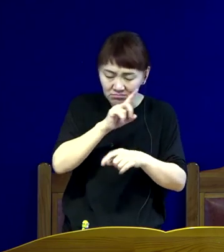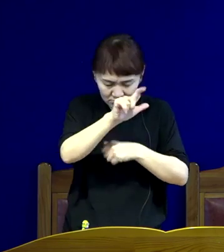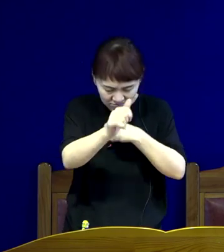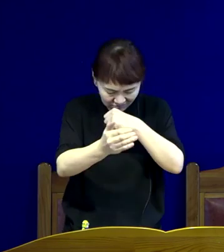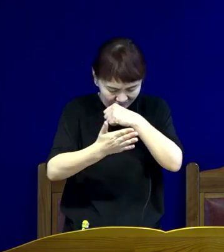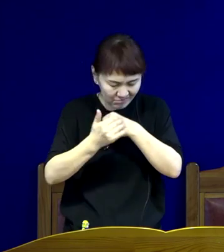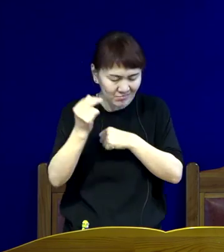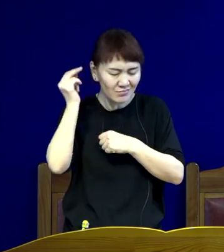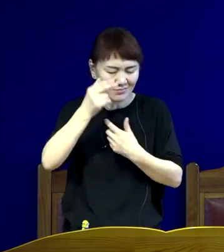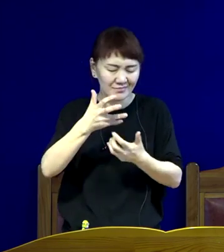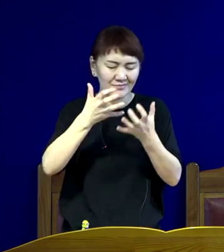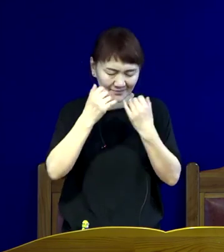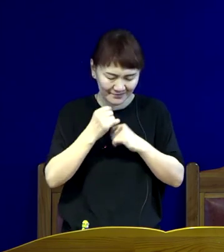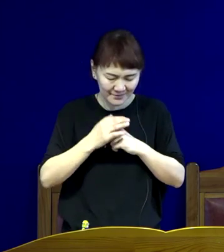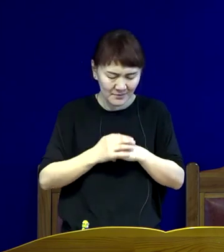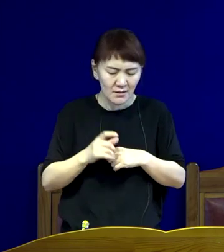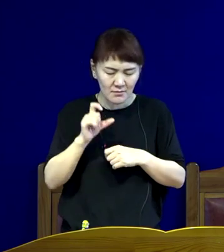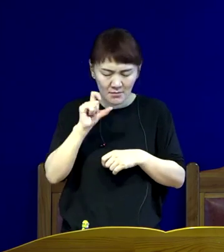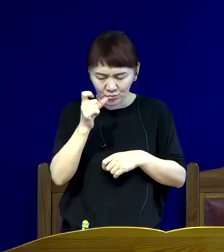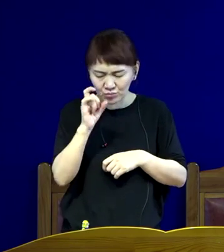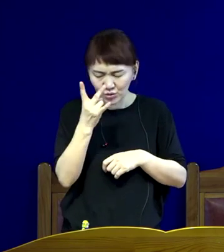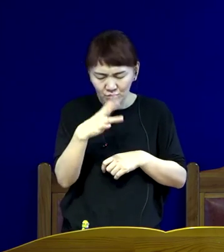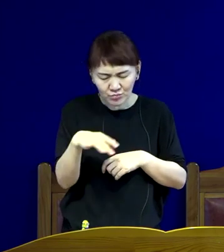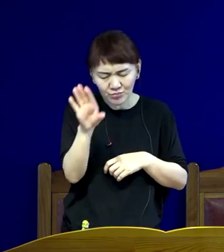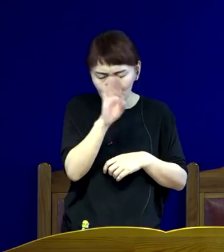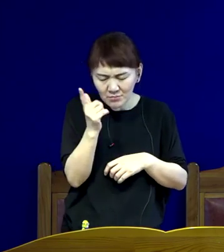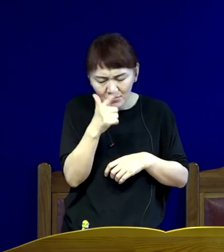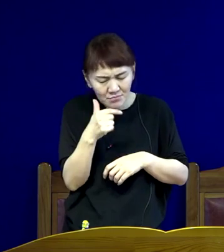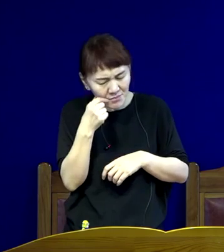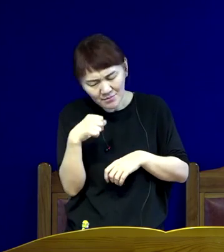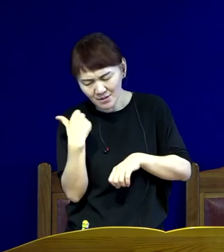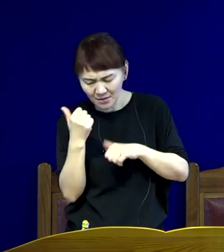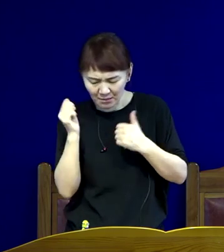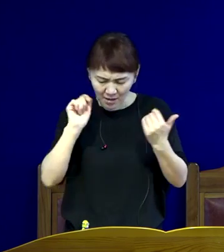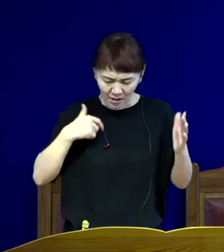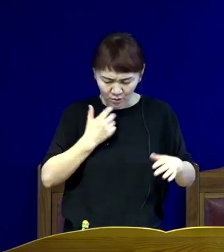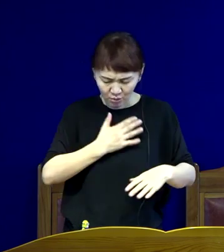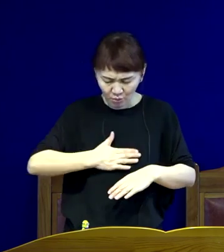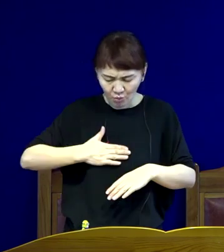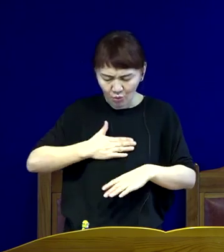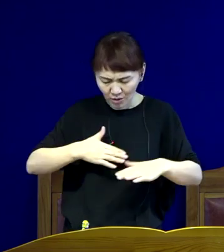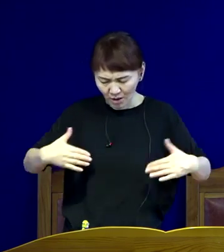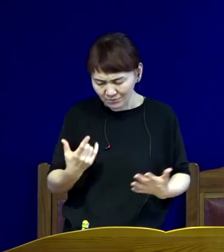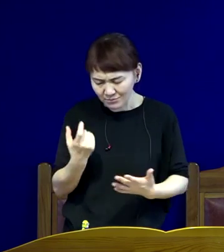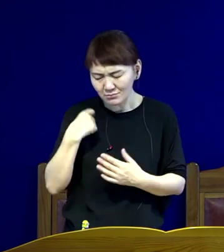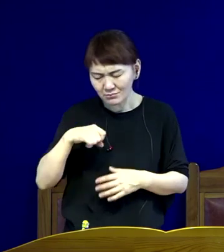нөхөр яавал би биентэйгээ баяр хөөртэй харьцаж чадах вэ гэдгийг үгээр дамжуулан сурлаа.